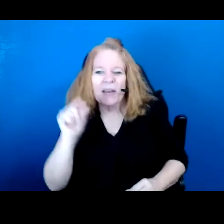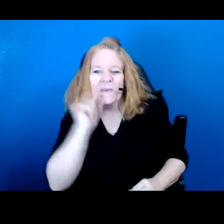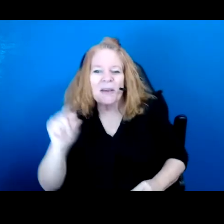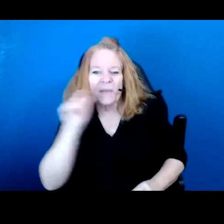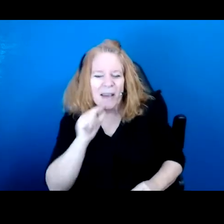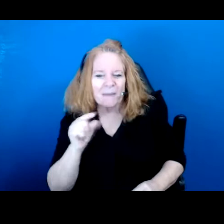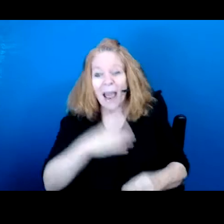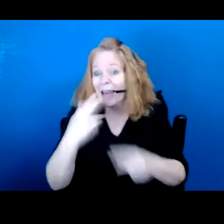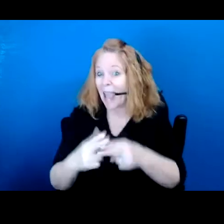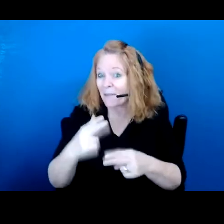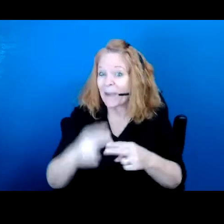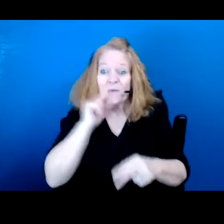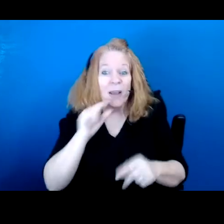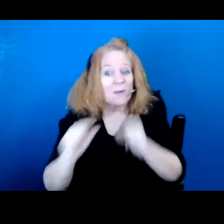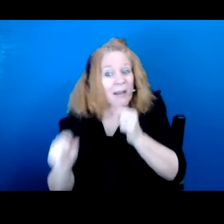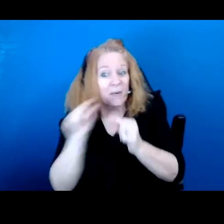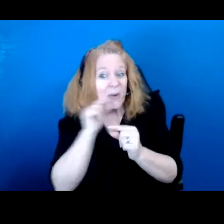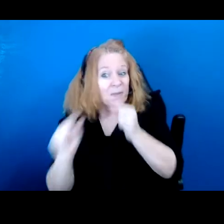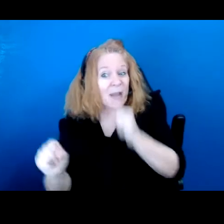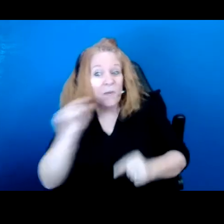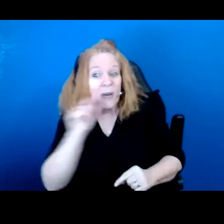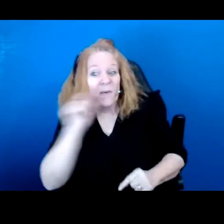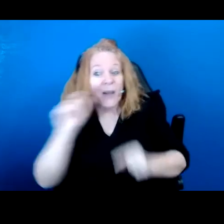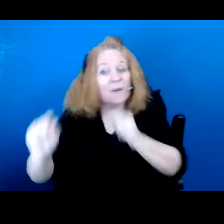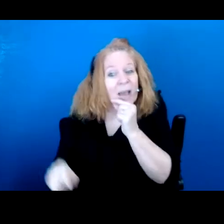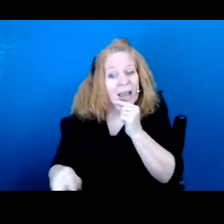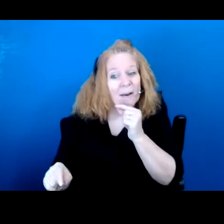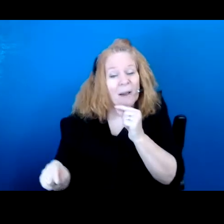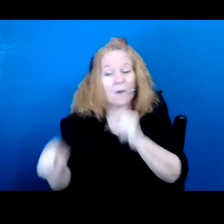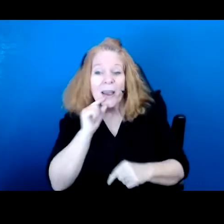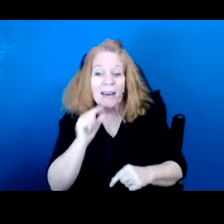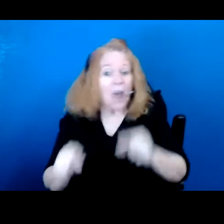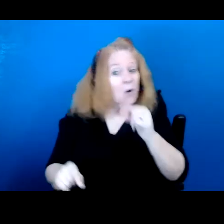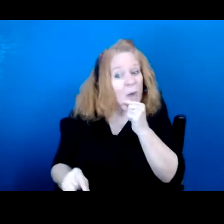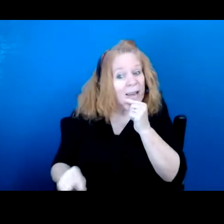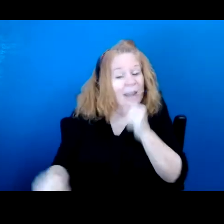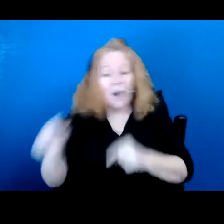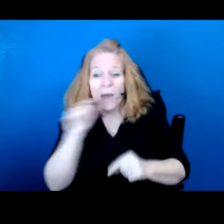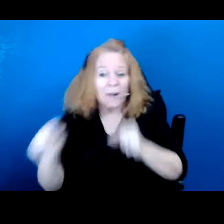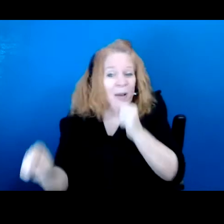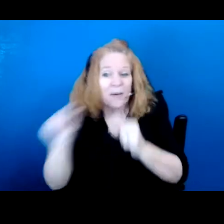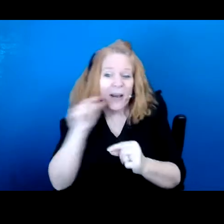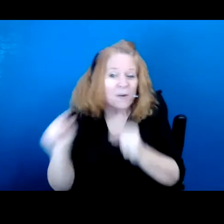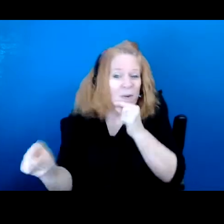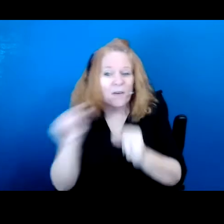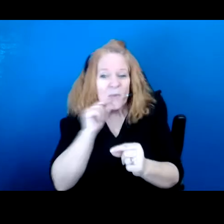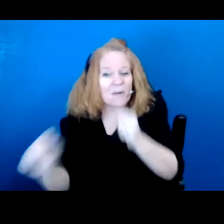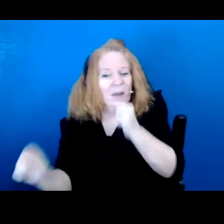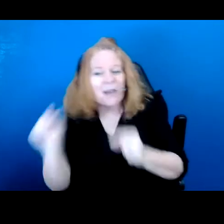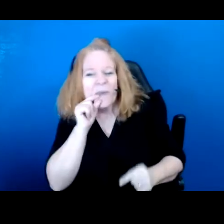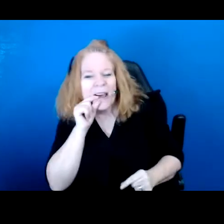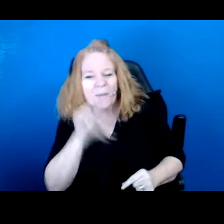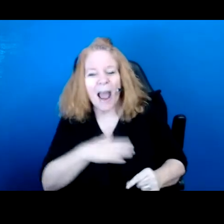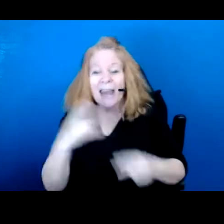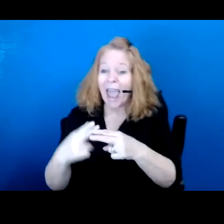cuenta mi nombre es cuento win win win mi nombre es buen cuento en cuenta en cuenta bueno